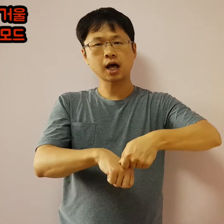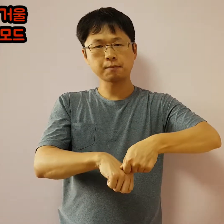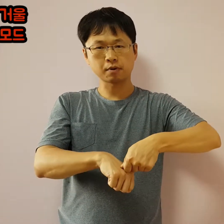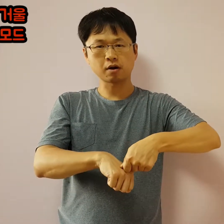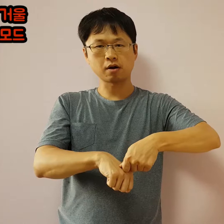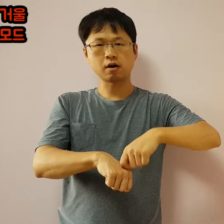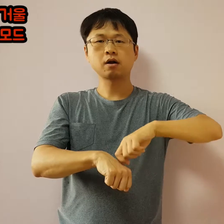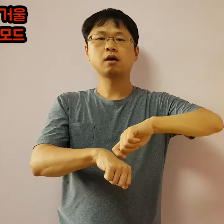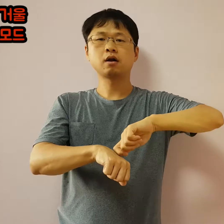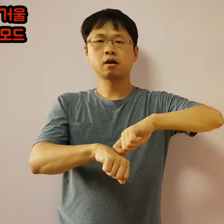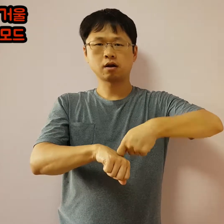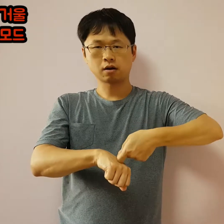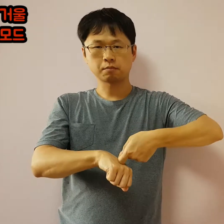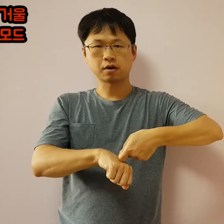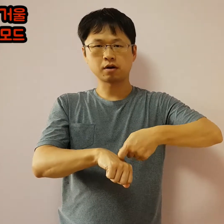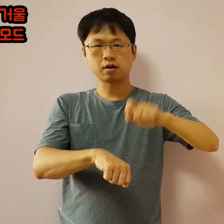벌입니다. 벌.